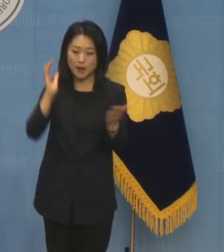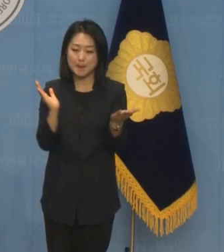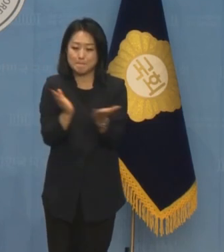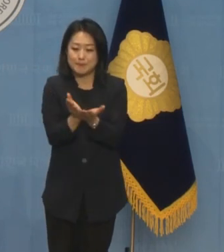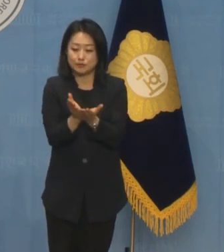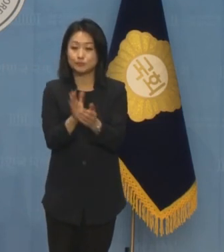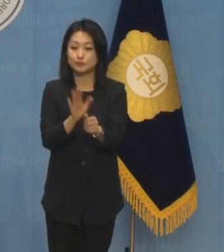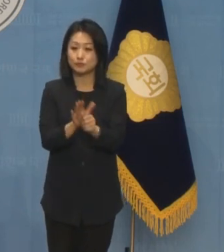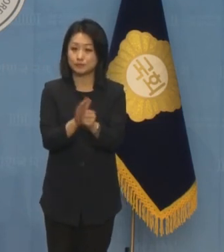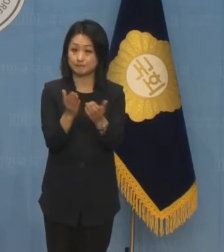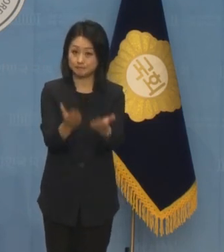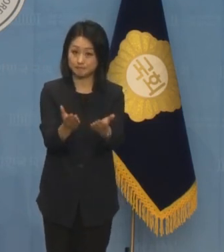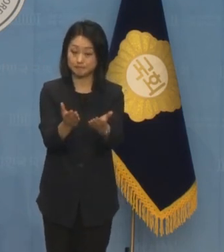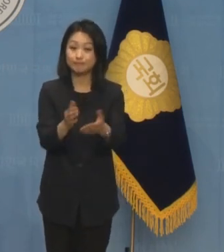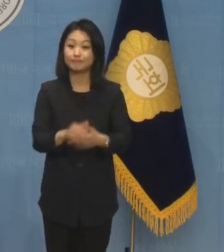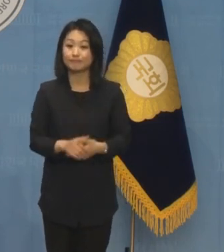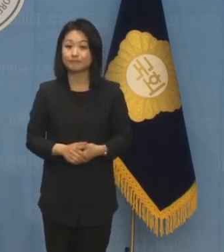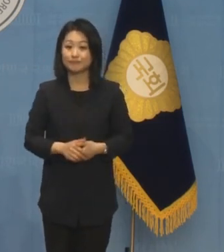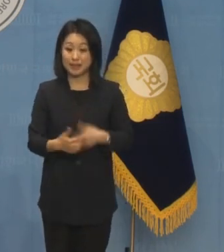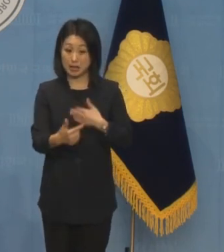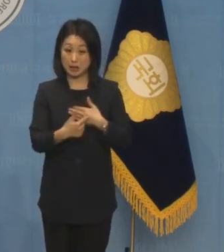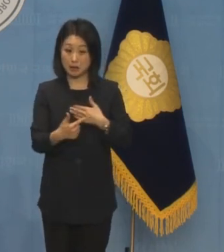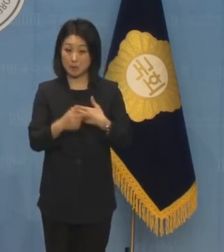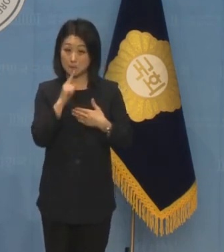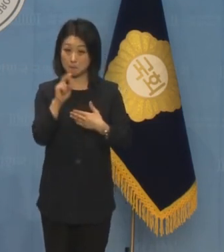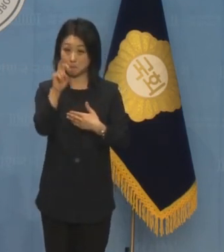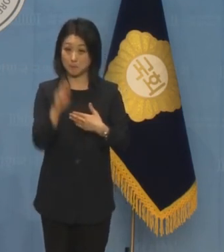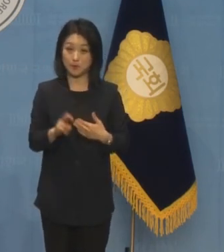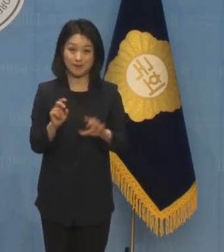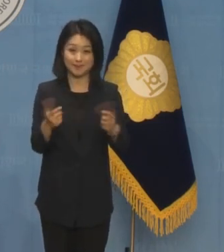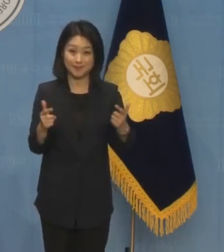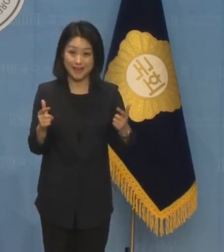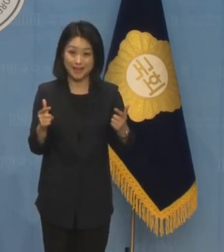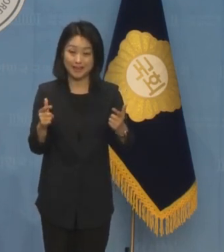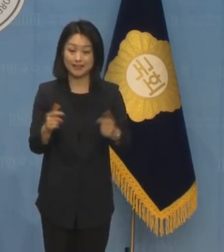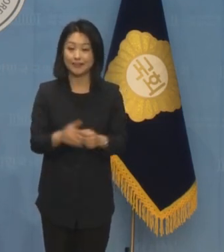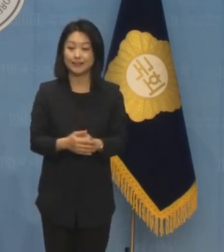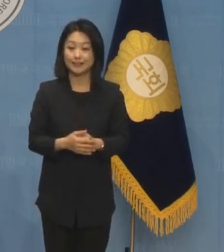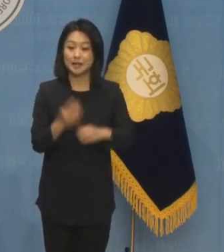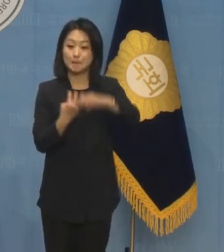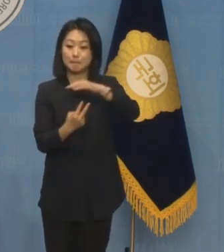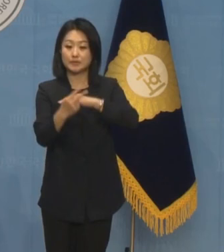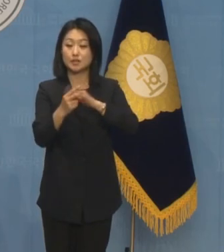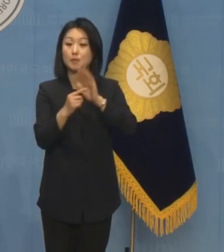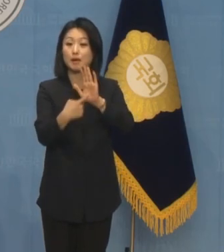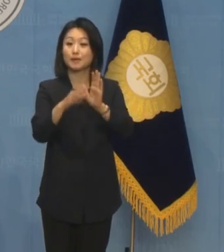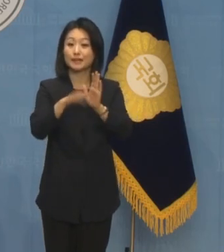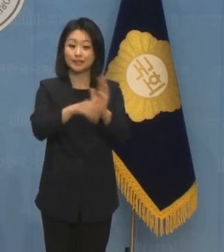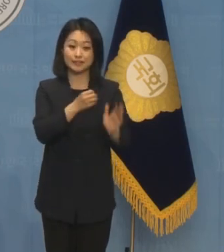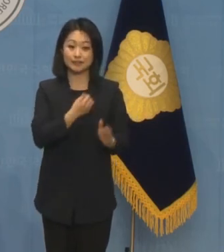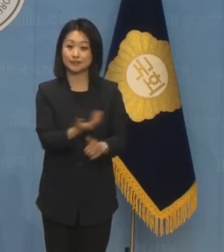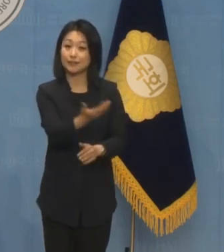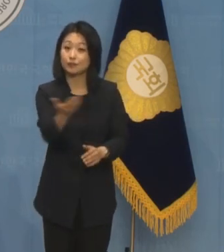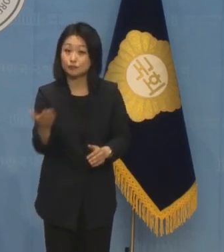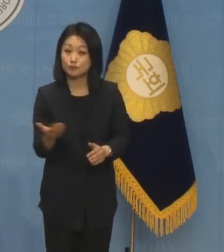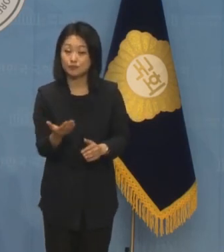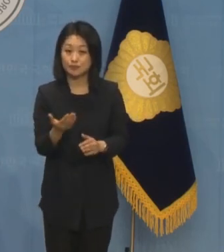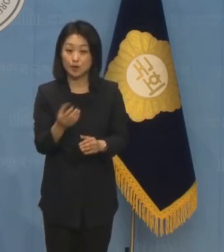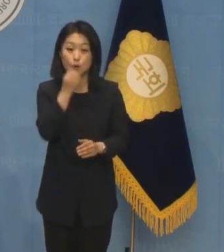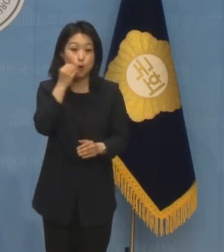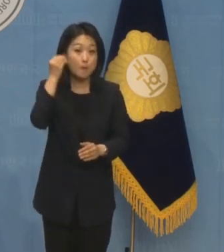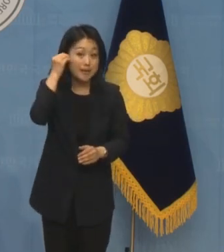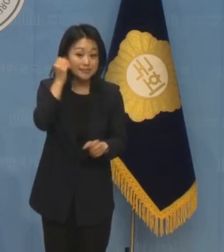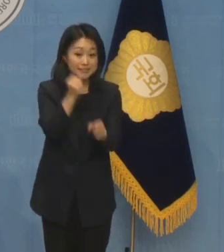하겠습니다. 허울뿐인 공수표가 아닙니다. 지난 비전 발표회에서 당원 동지 여러분께서